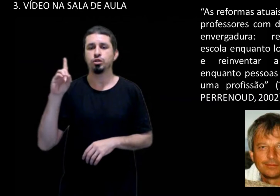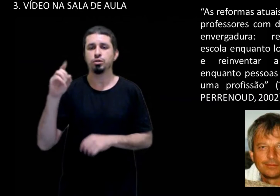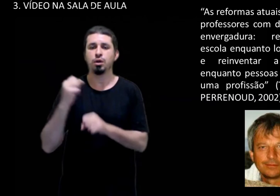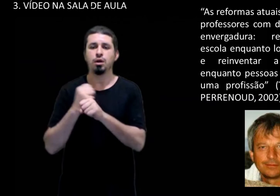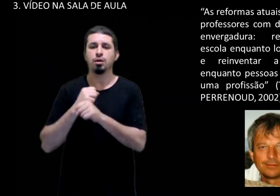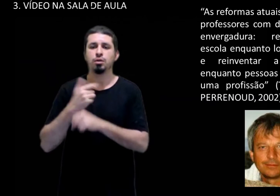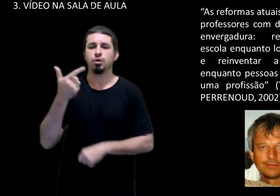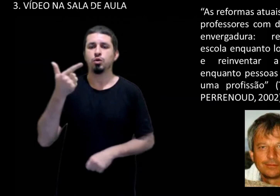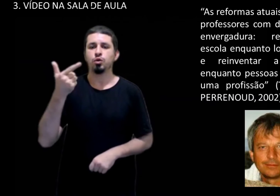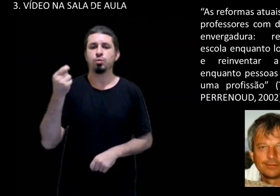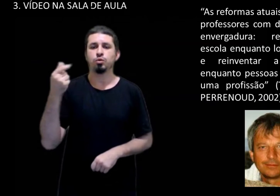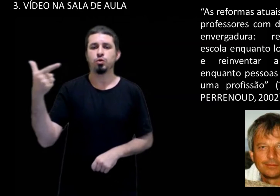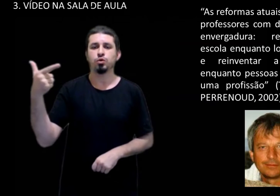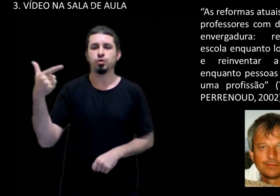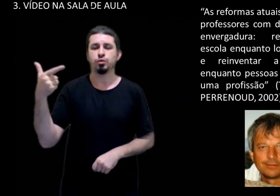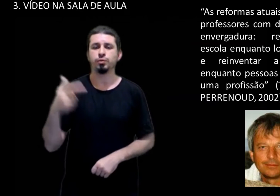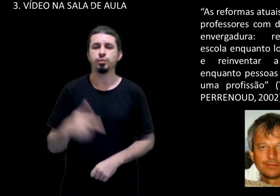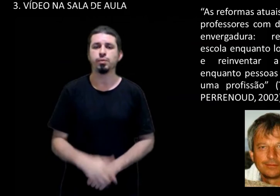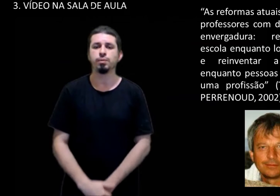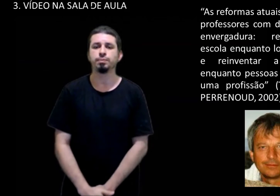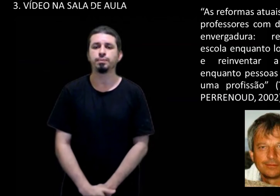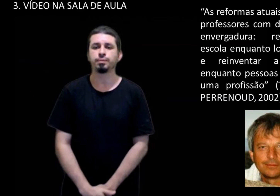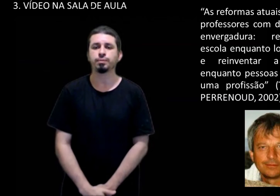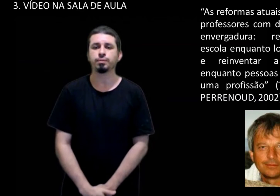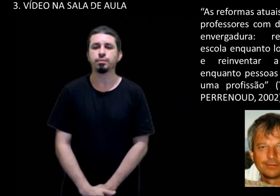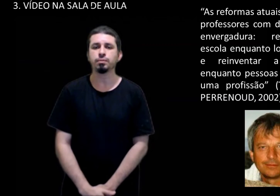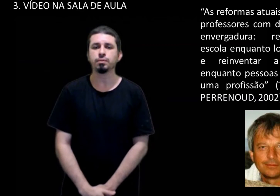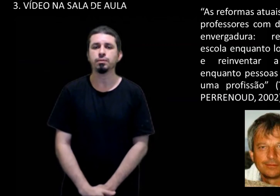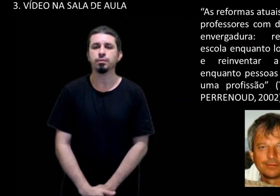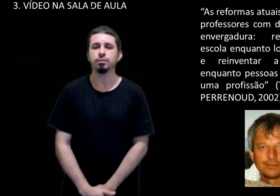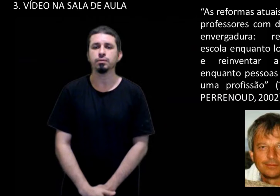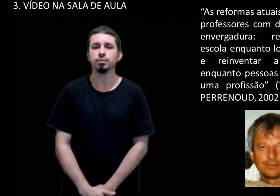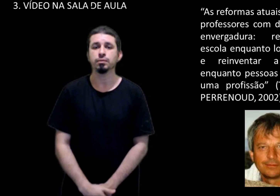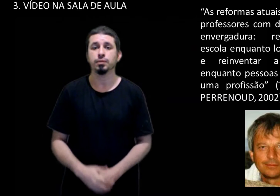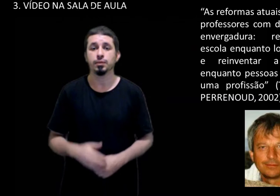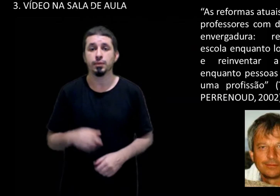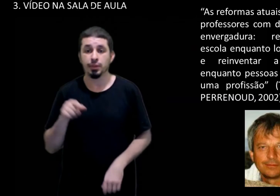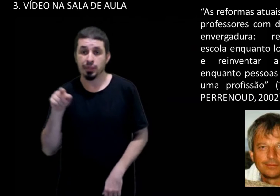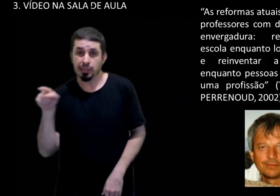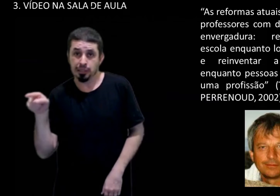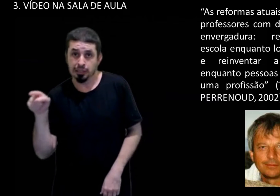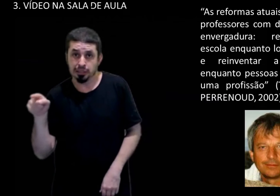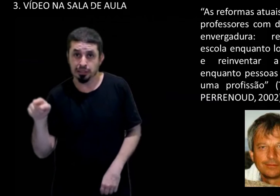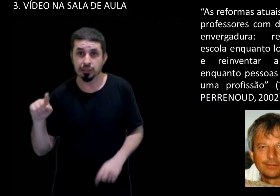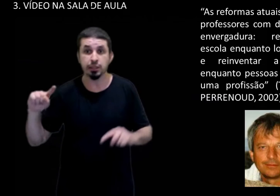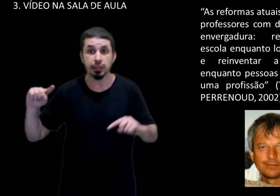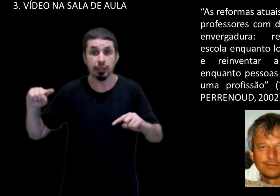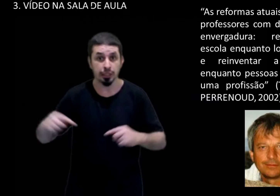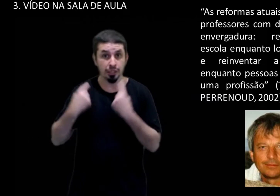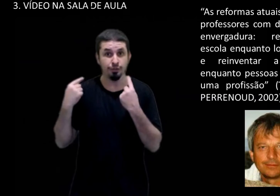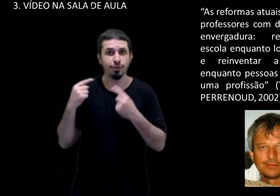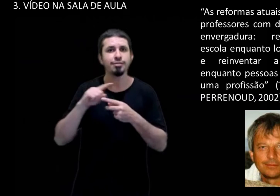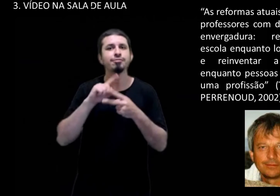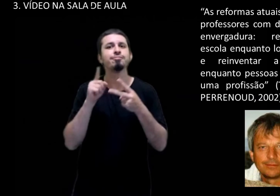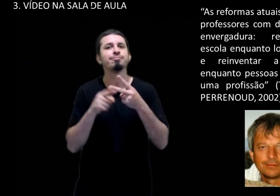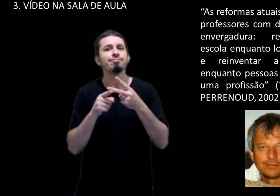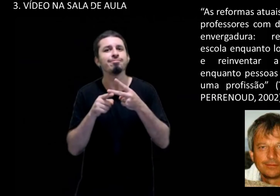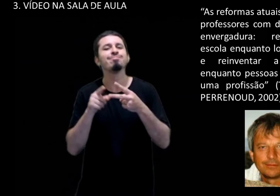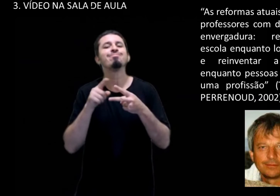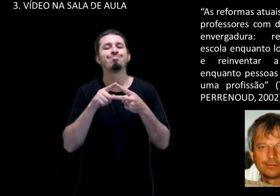Estes desafios, que levam os professores a repensarem suas práticas dentro de novos contextos profissionais,